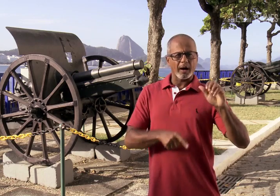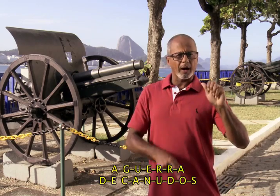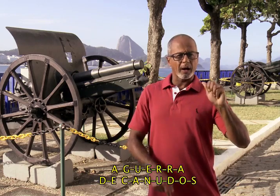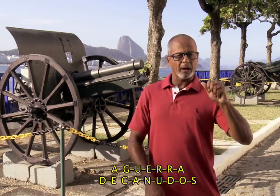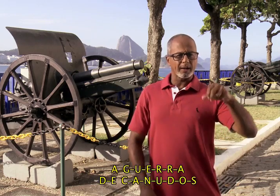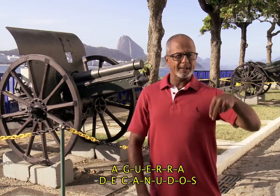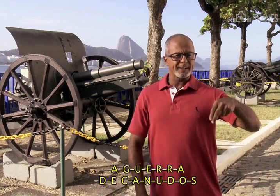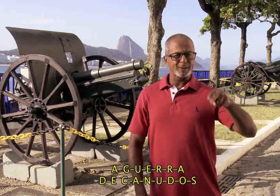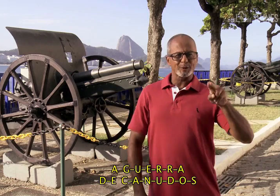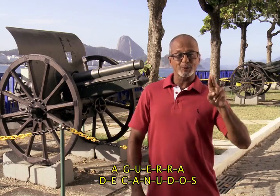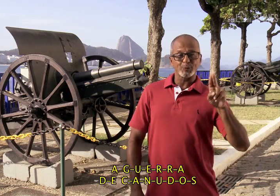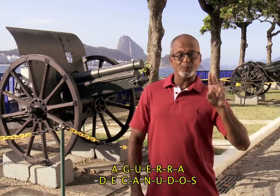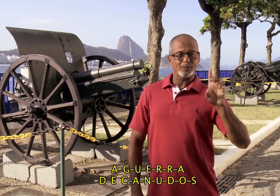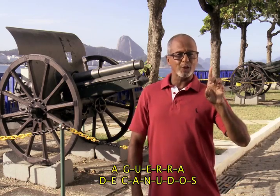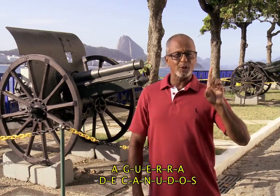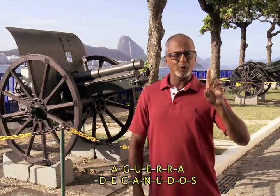A Guerra de Canudos